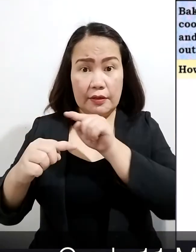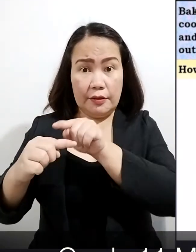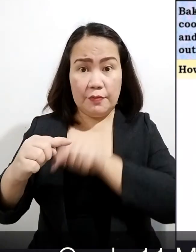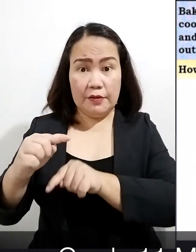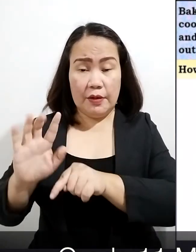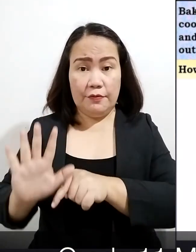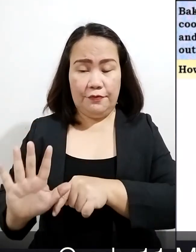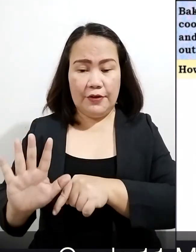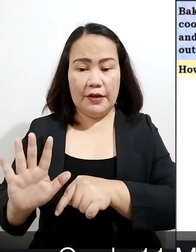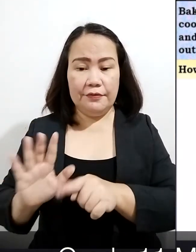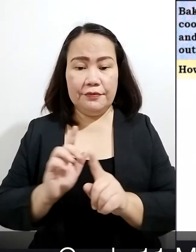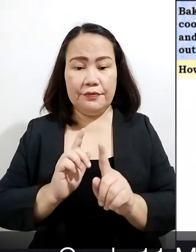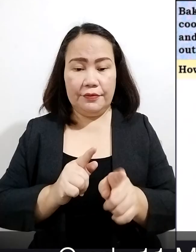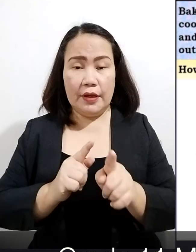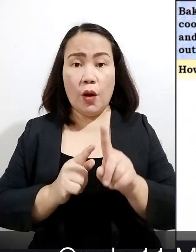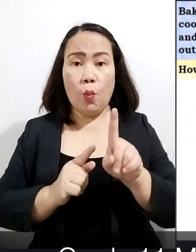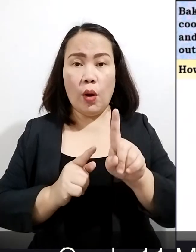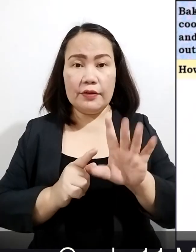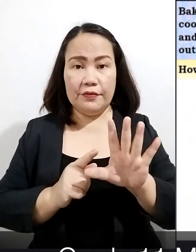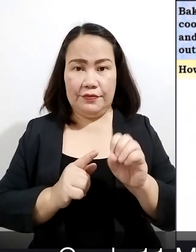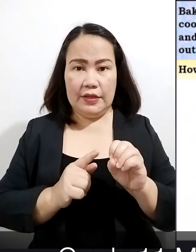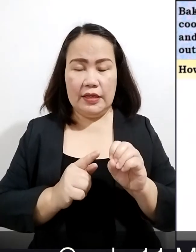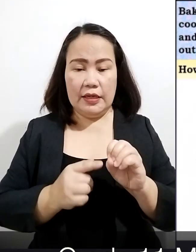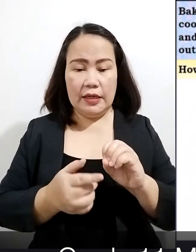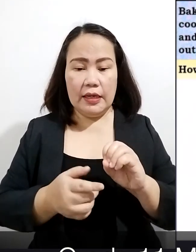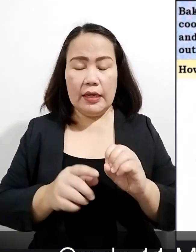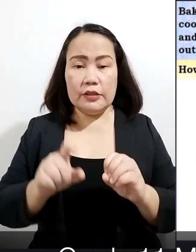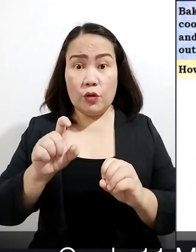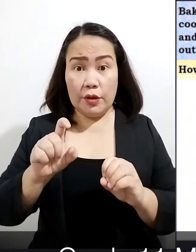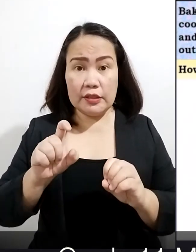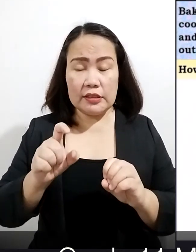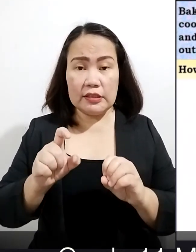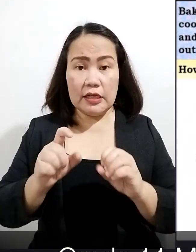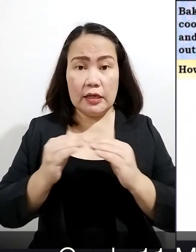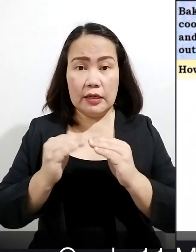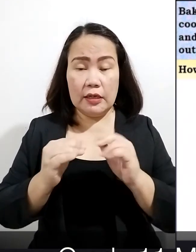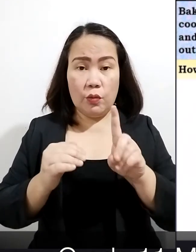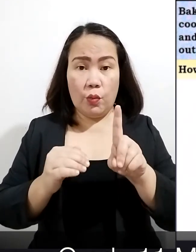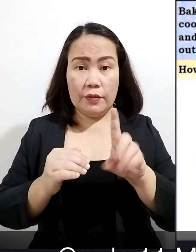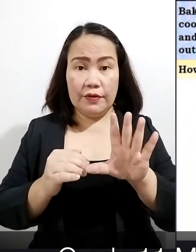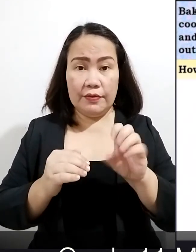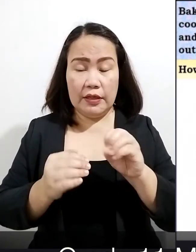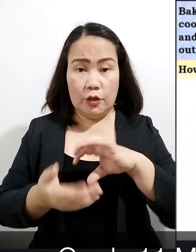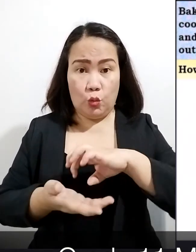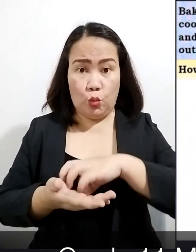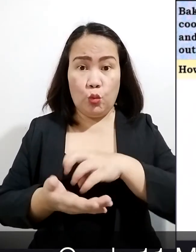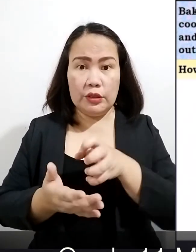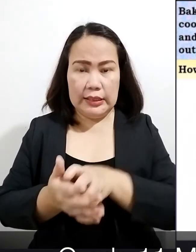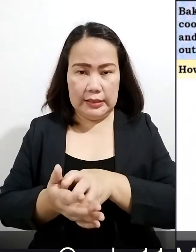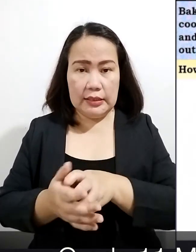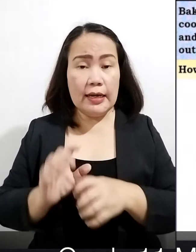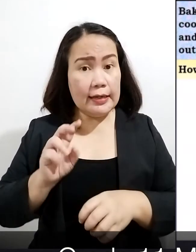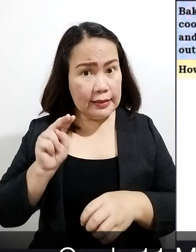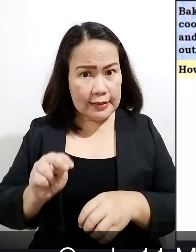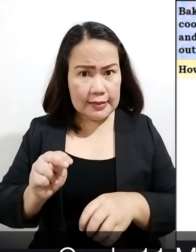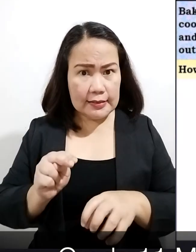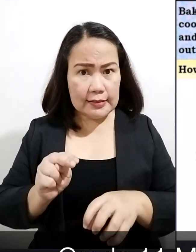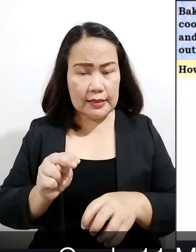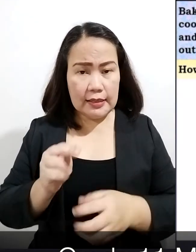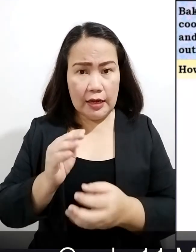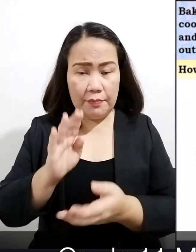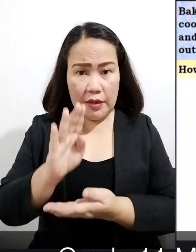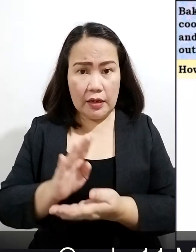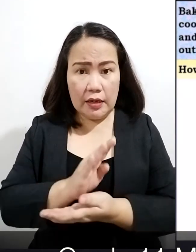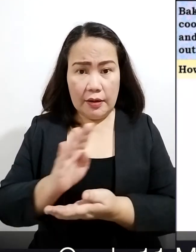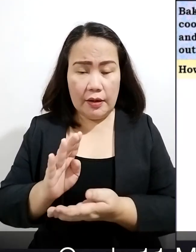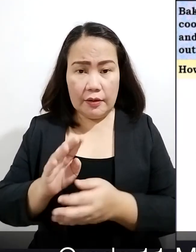that is, okay, 150. Ibig sabihin, kailangan makagawa sila at makabenta ng 150 cookies